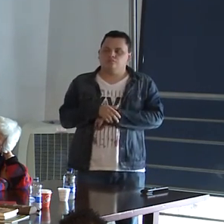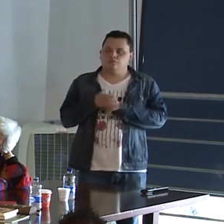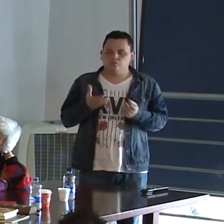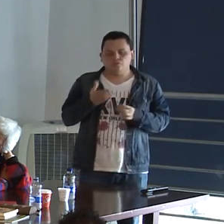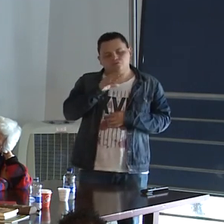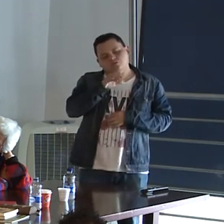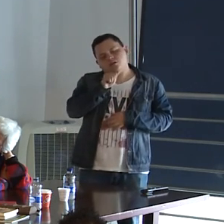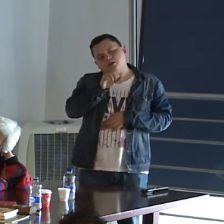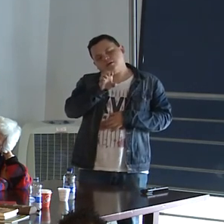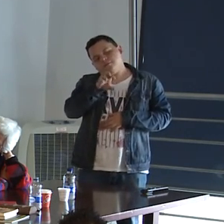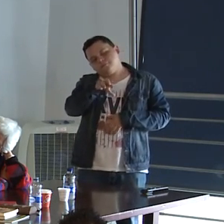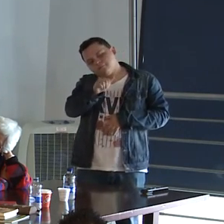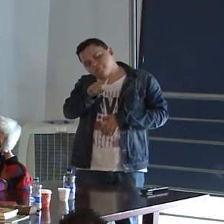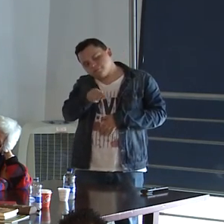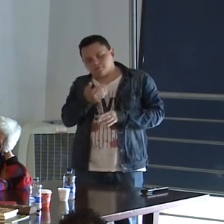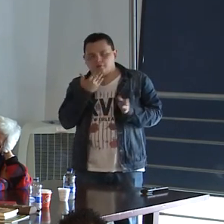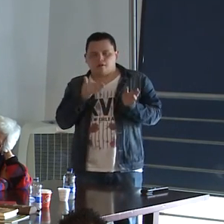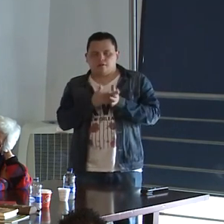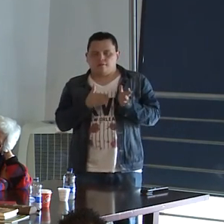CAEPAS.